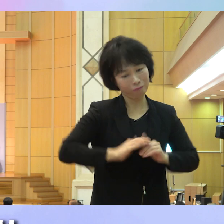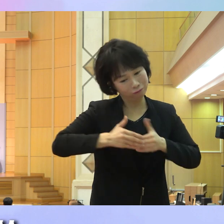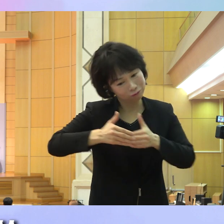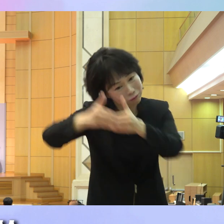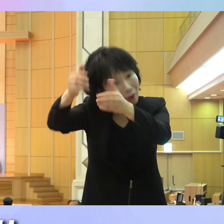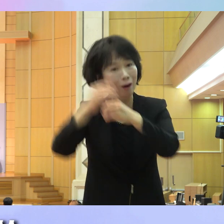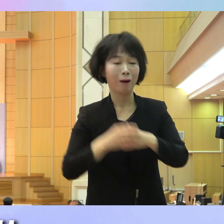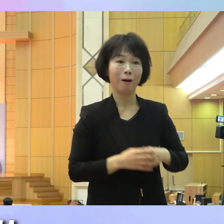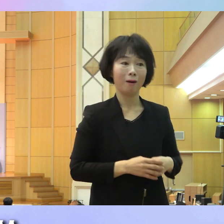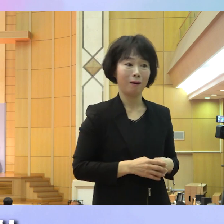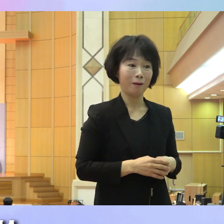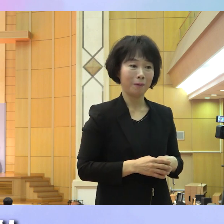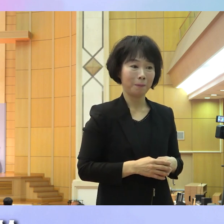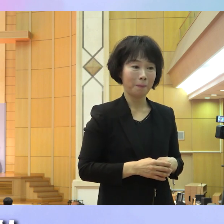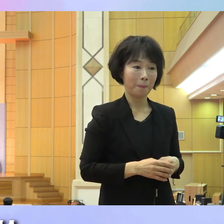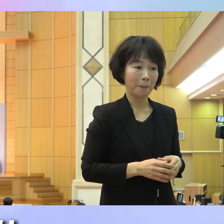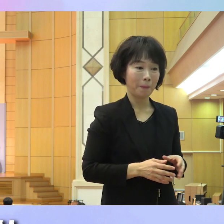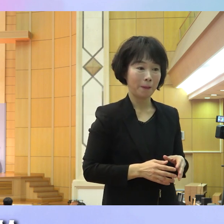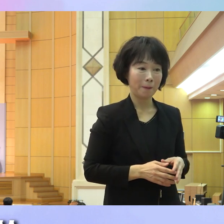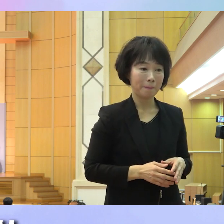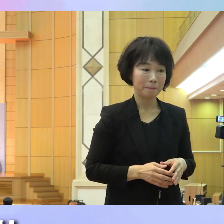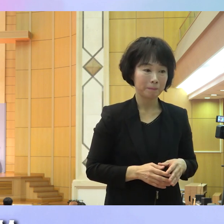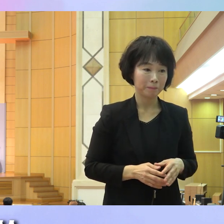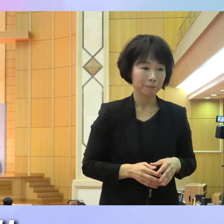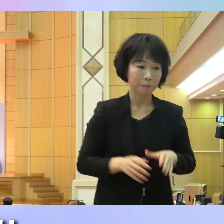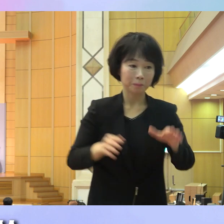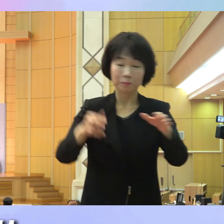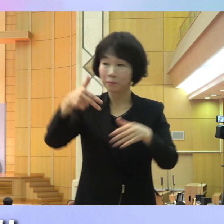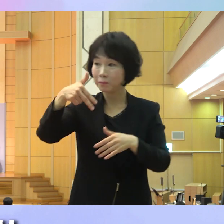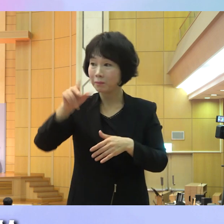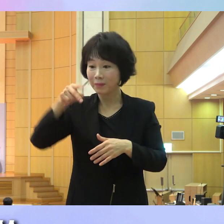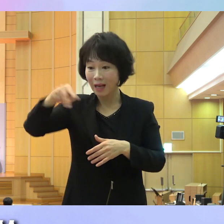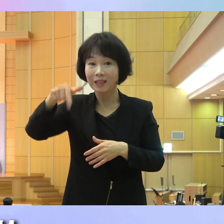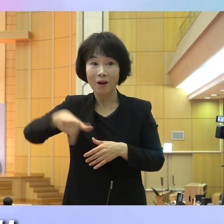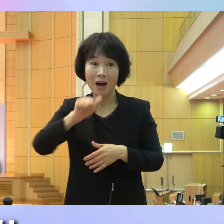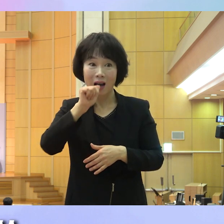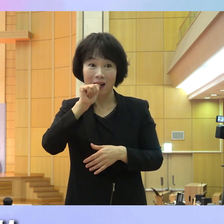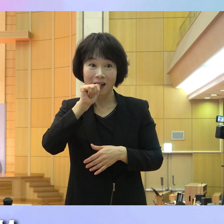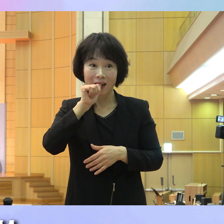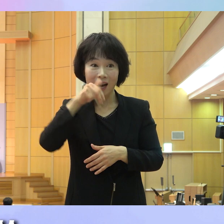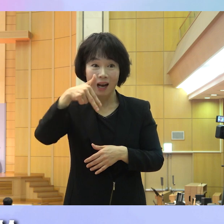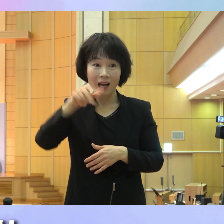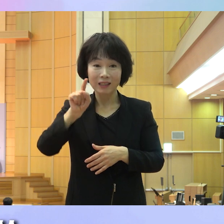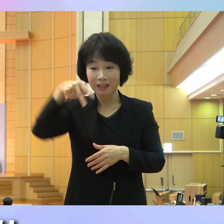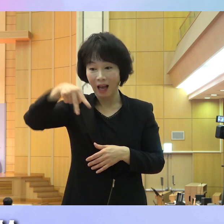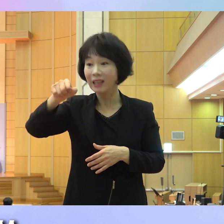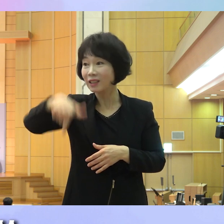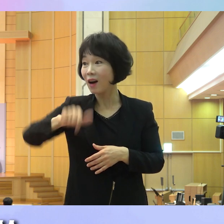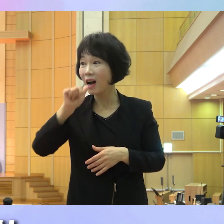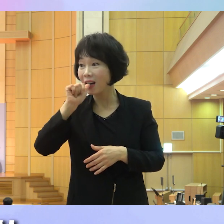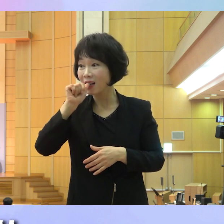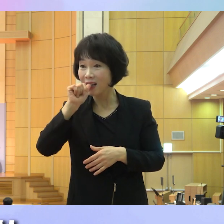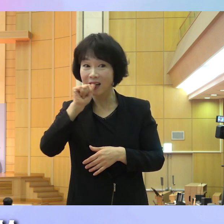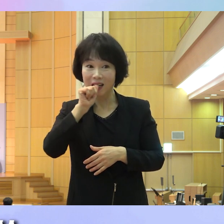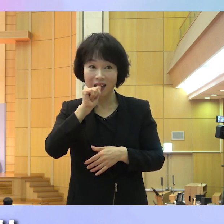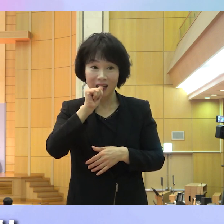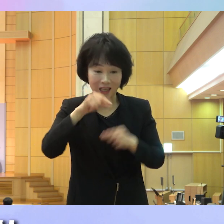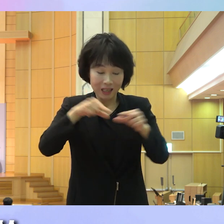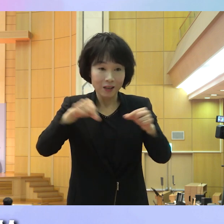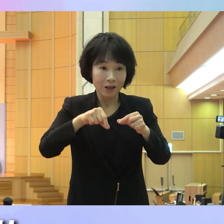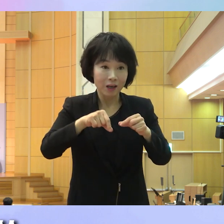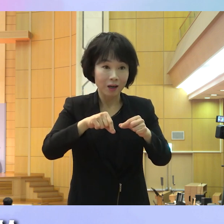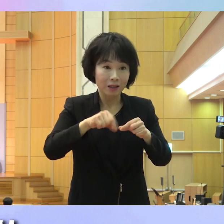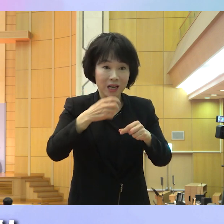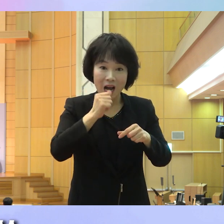어렸을 때 말로 말하면 지남철, 자석을 딱 있으면 자석이 갔다 하면 그냥 거기에 못이라든가 철이라든가 이런